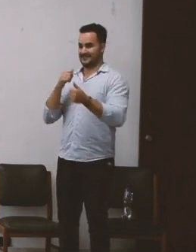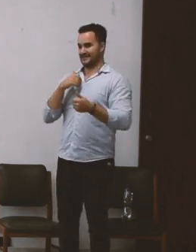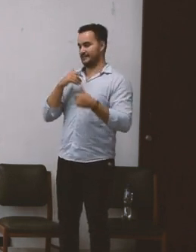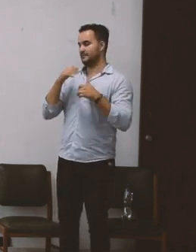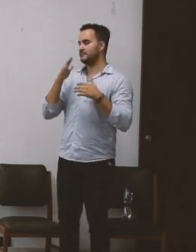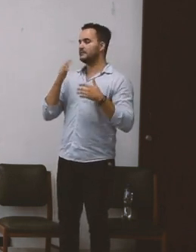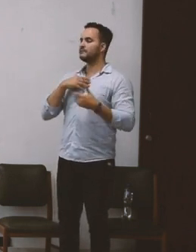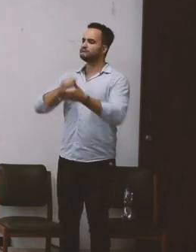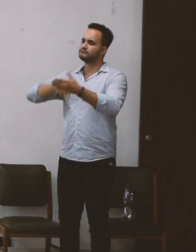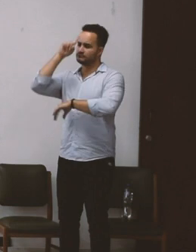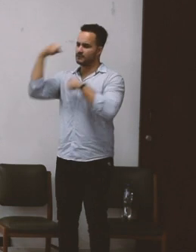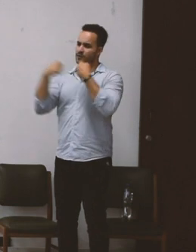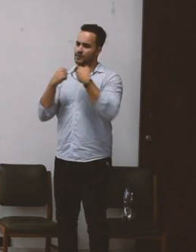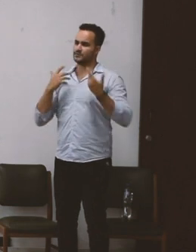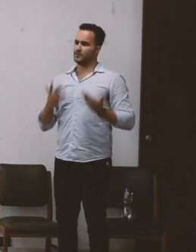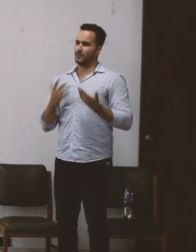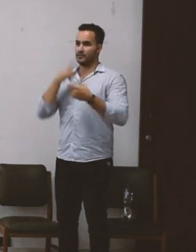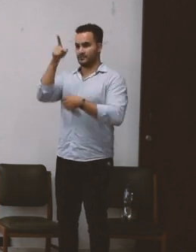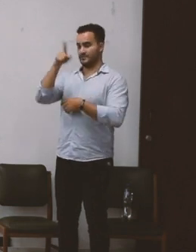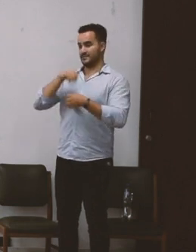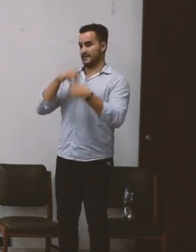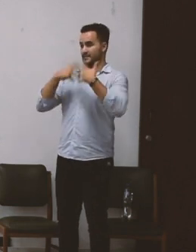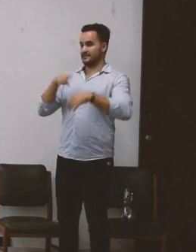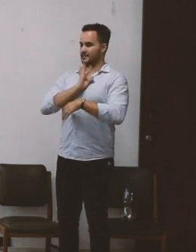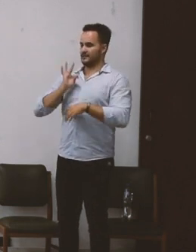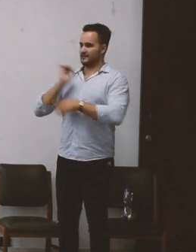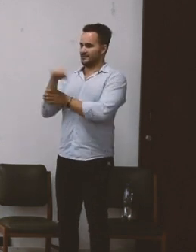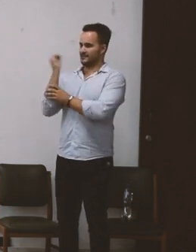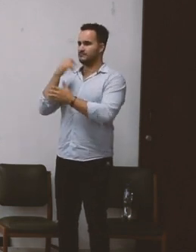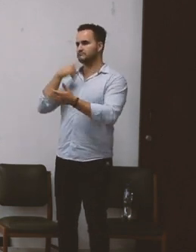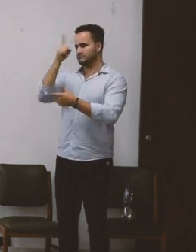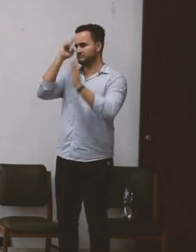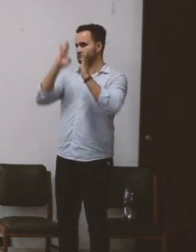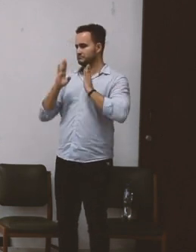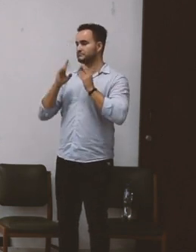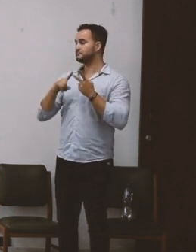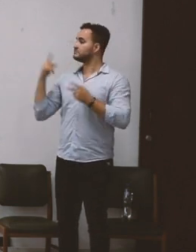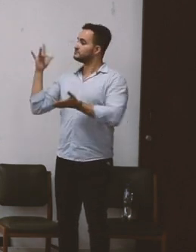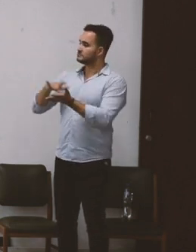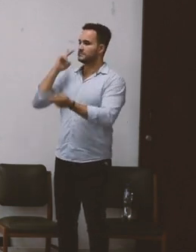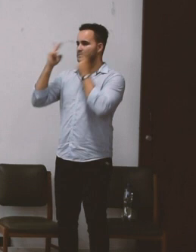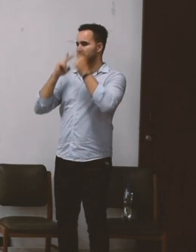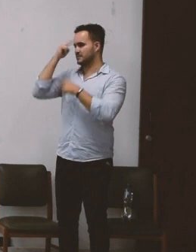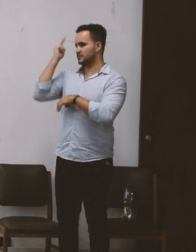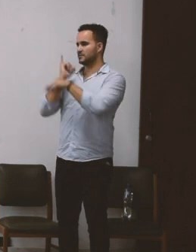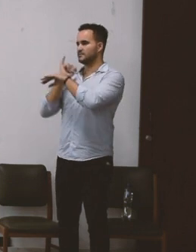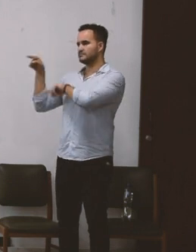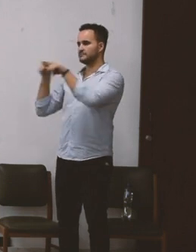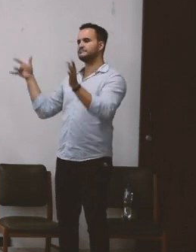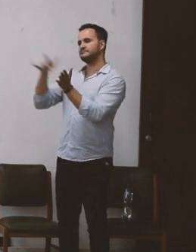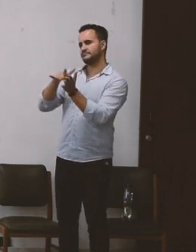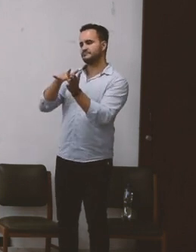realizar terapias ocupacionales en la empresa. Por otro lado, había visitas de colegios católicos a la escuela especial.